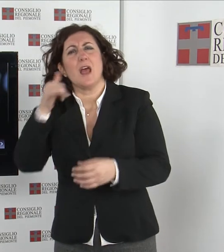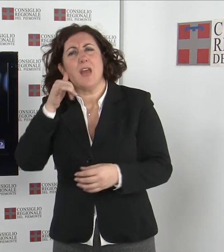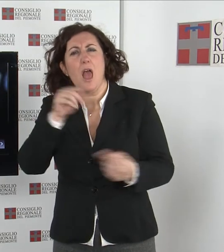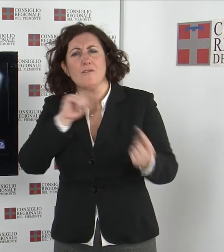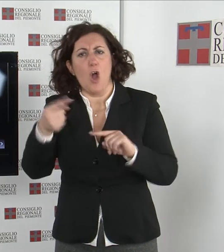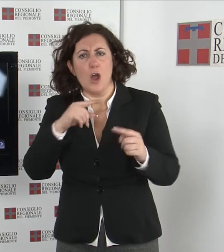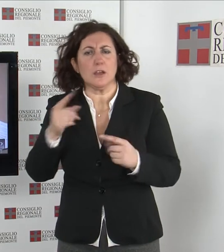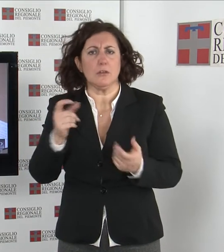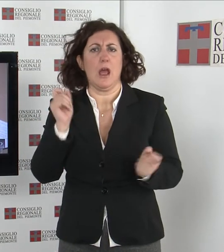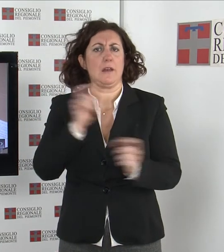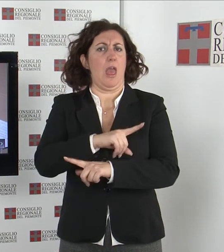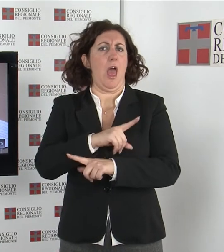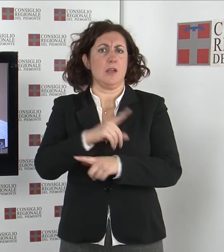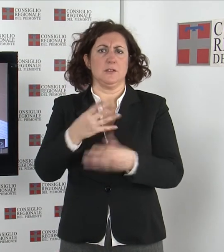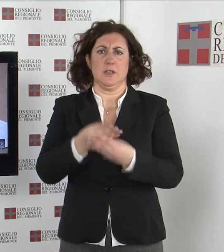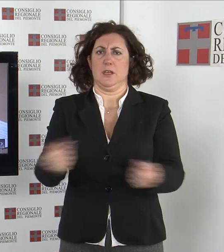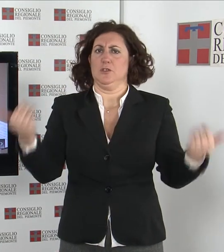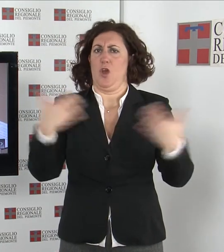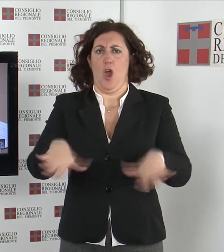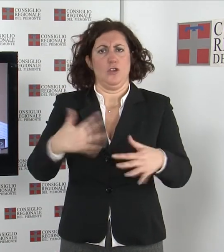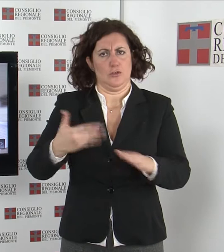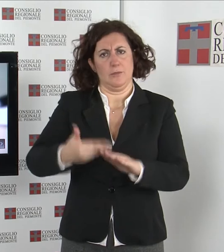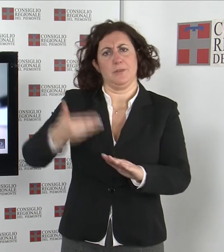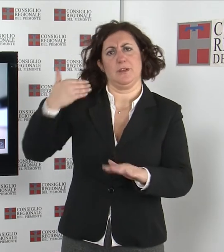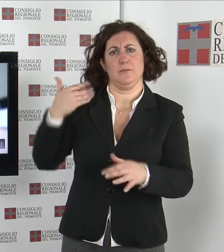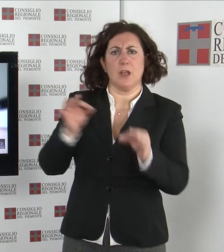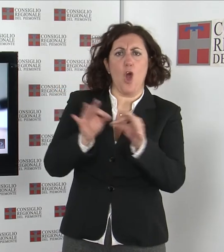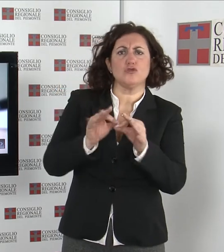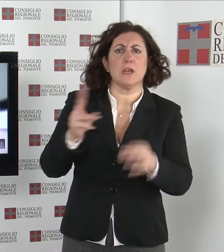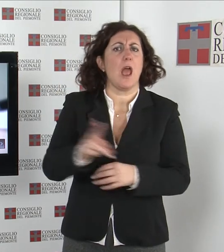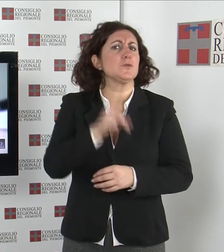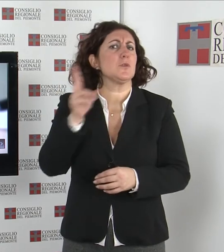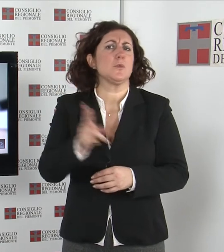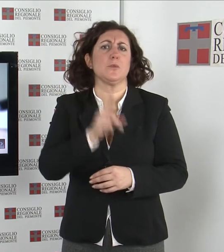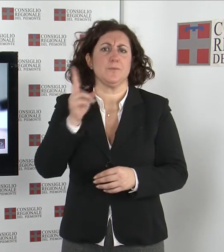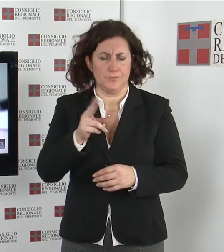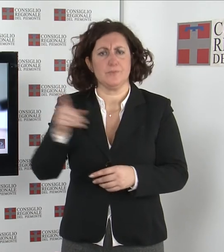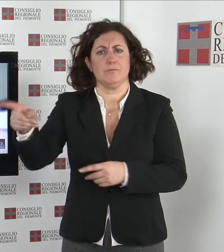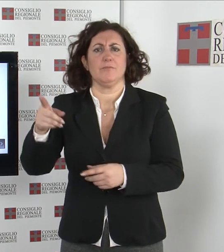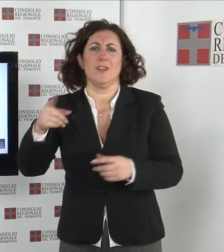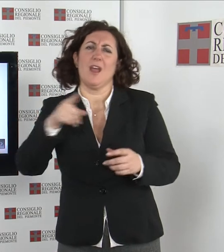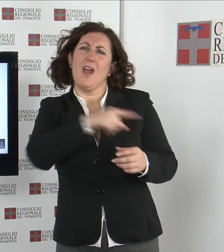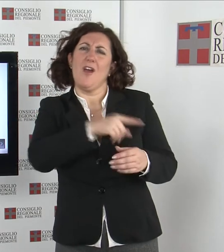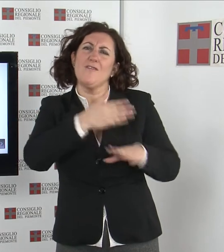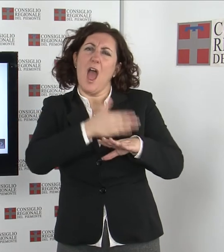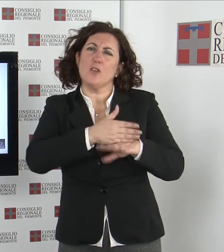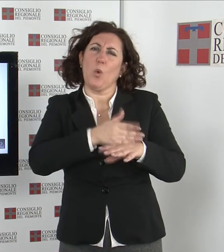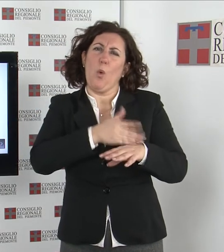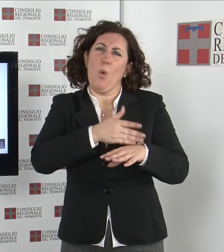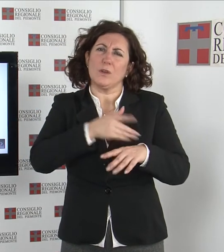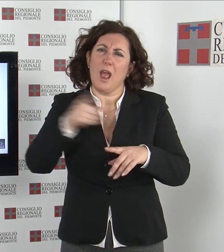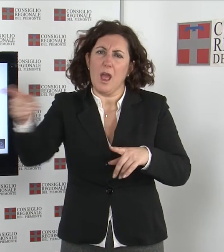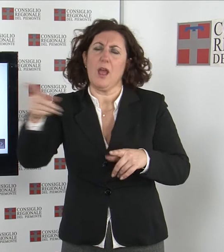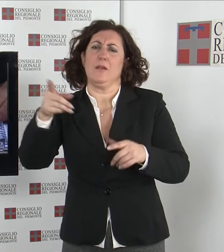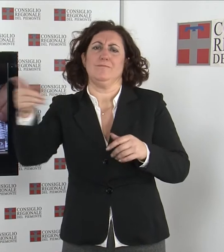che in precedenza non avevano raggiunto una conciliazione il gestore è tornato gli importi delle fatture contestate hai pagato 100 euro